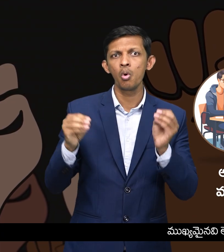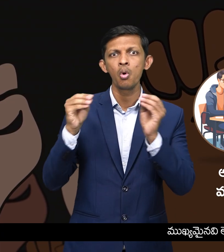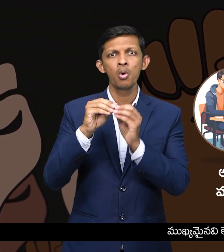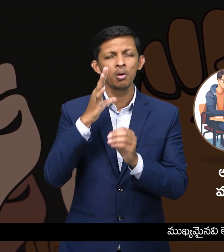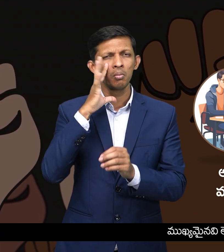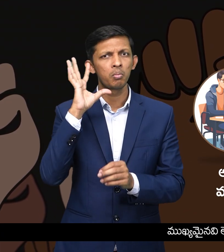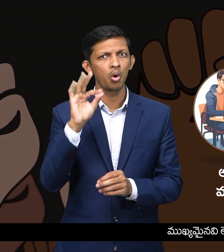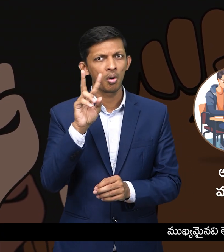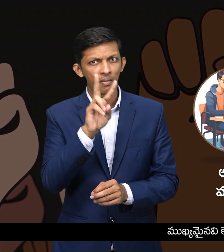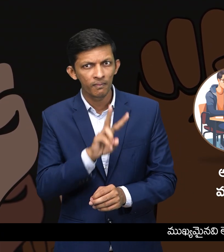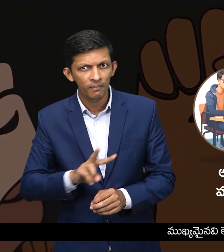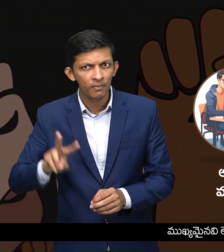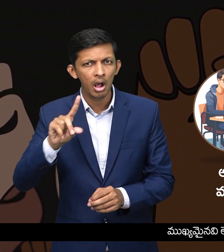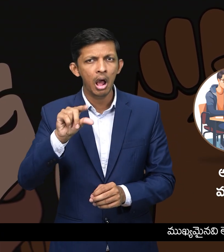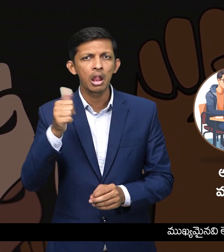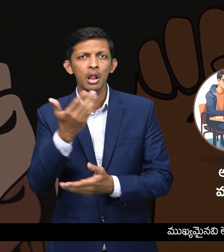ముఖ్యమైనవి లేదా విలువైనవిగా చూడబడినాయి.